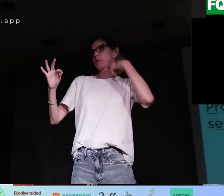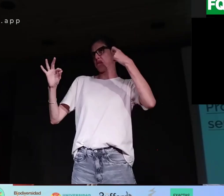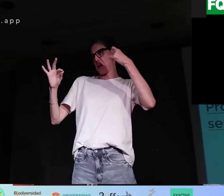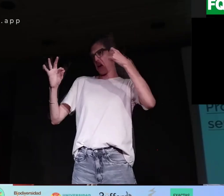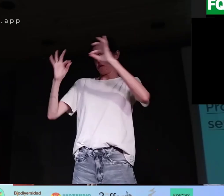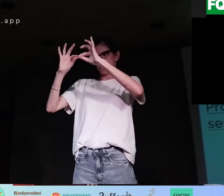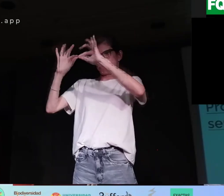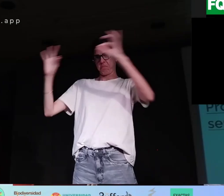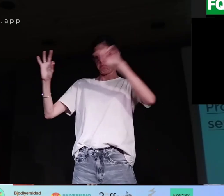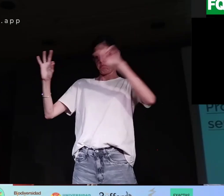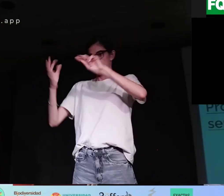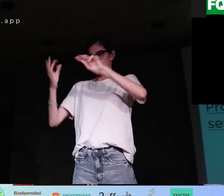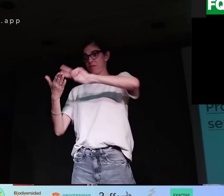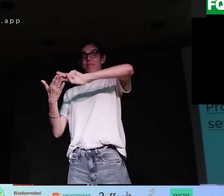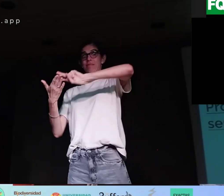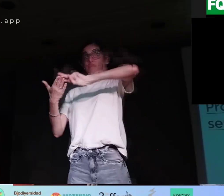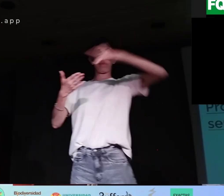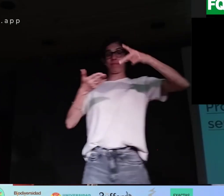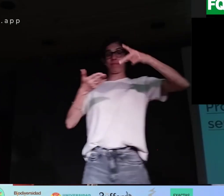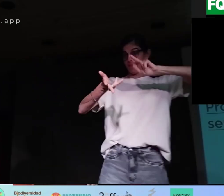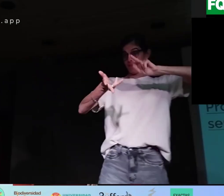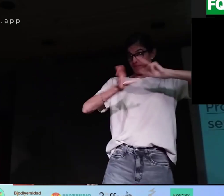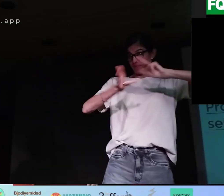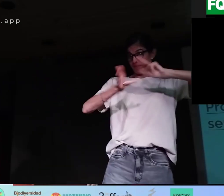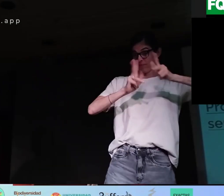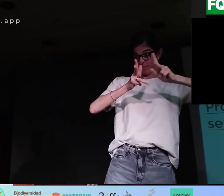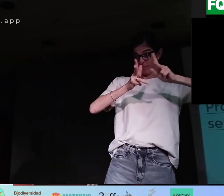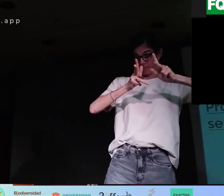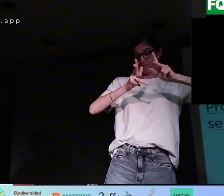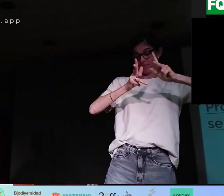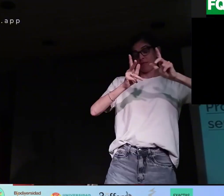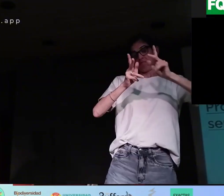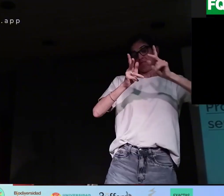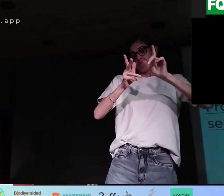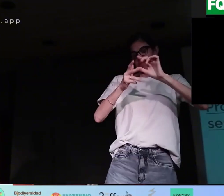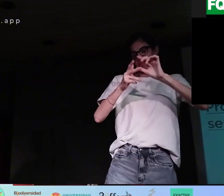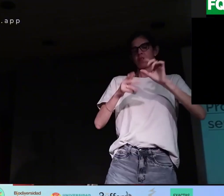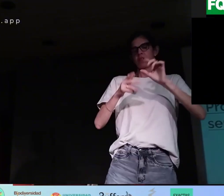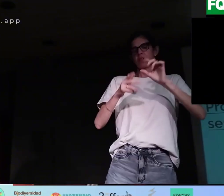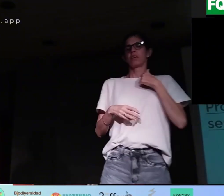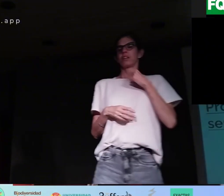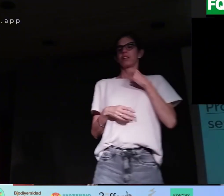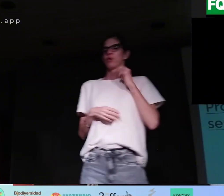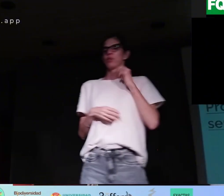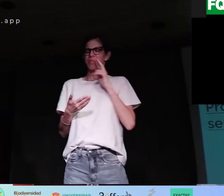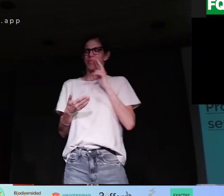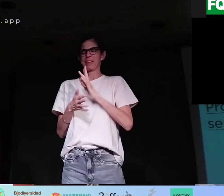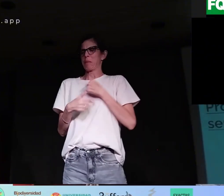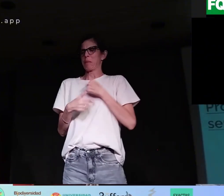que redactan oraciones realizando la traducción a la lengua de señas,